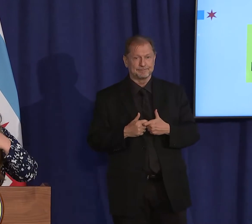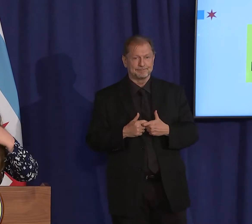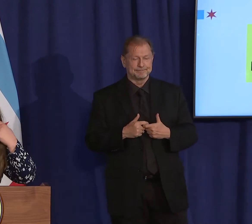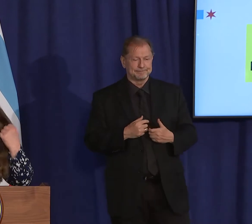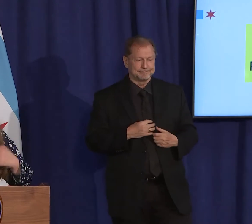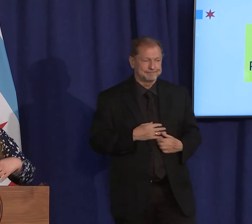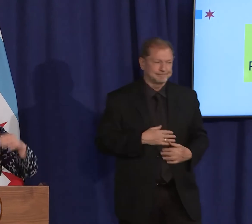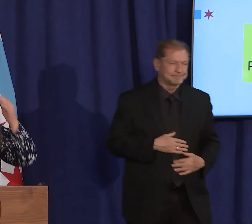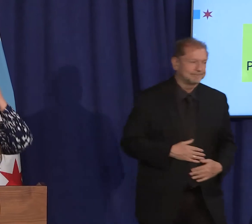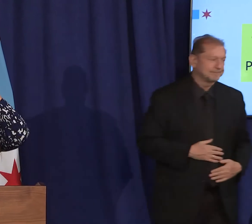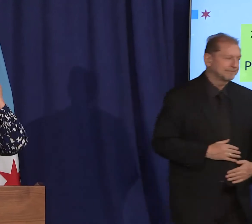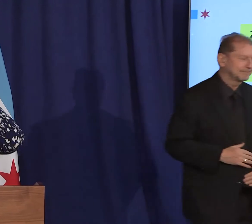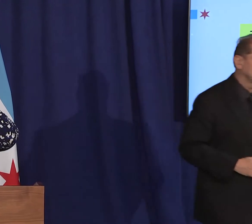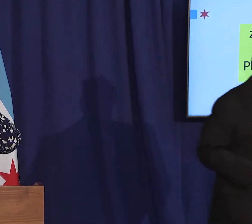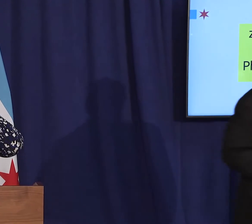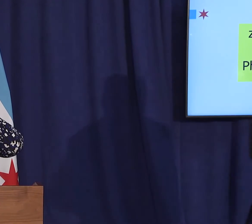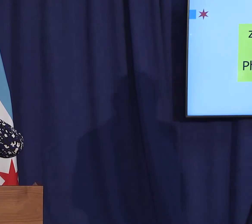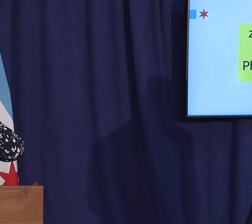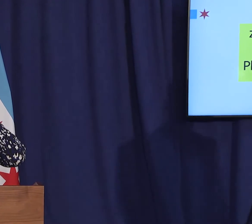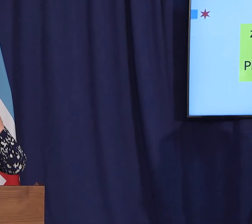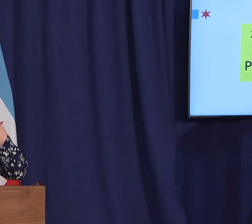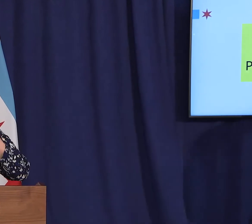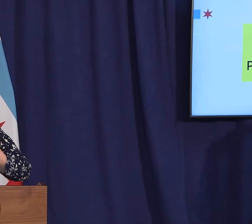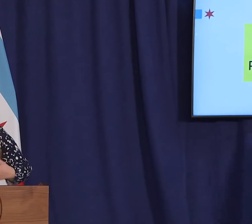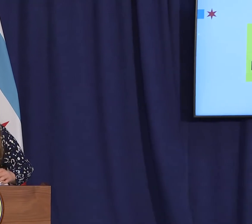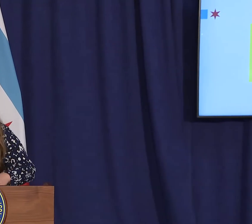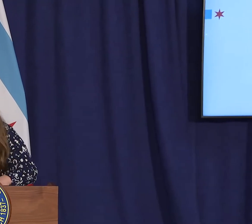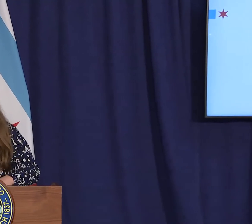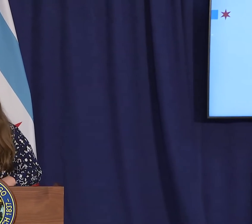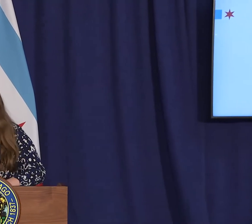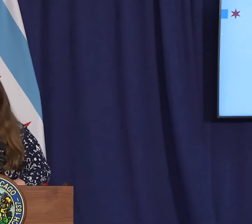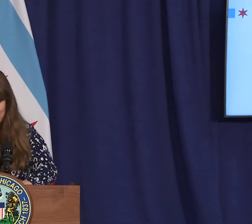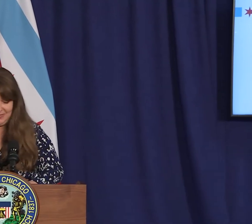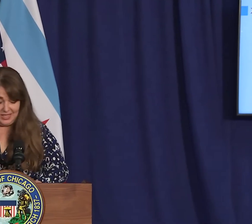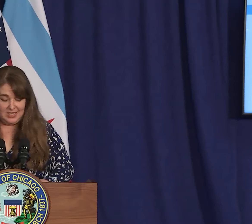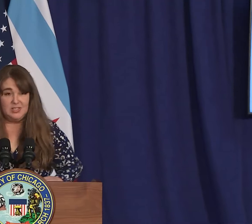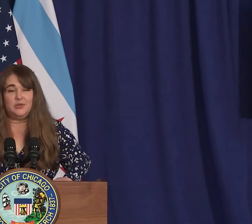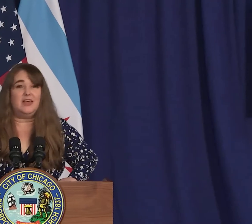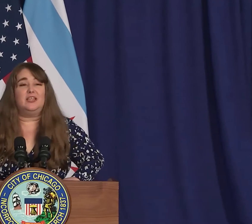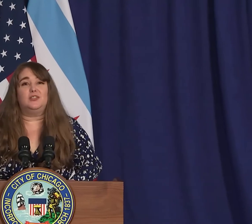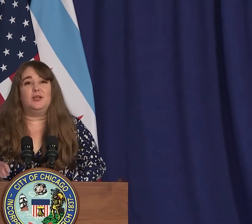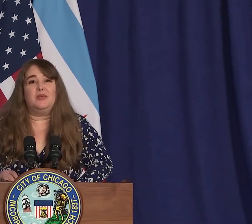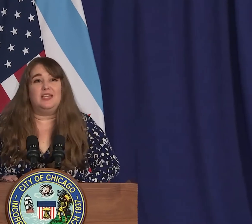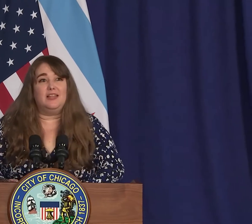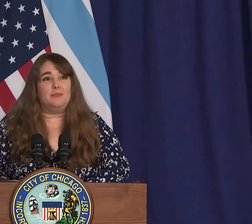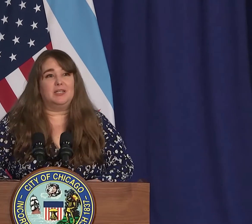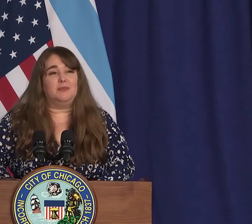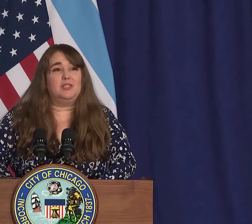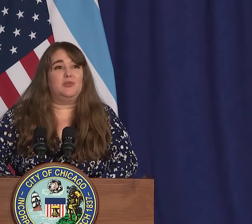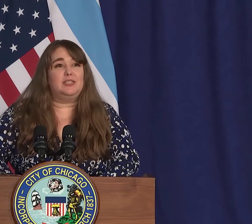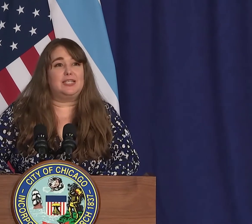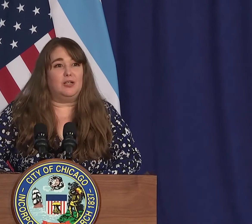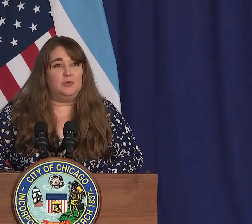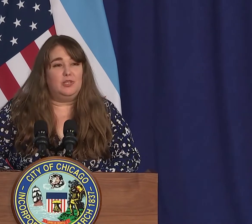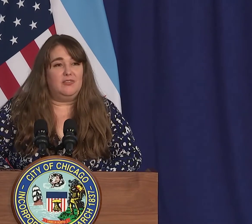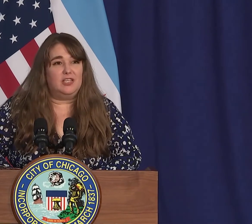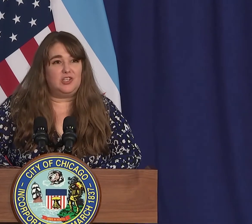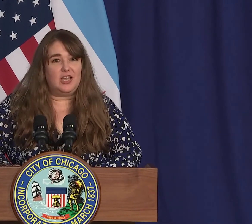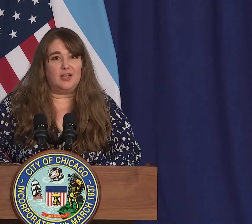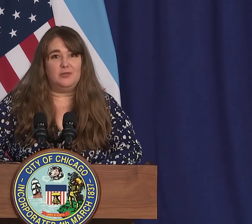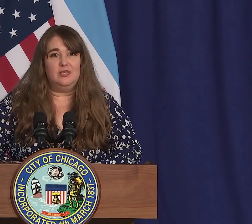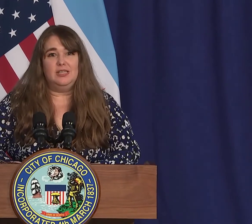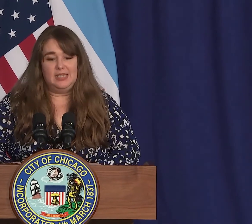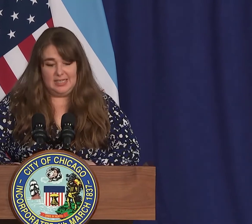Thank you, Commissioner. Y buenas tardes a todos. Yo soy la doctora Geraldine Luna. Soy la directora médica del Departamento de Salud